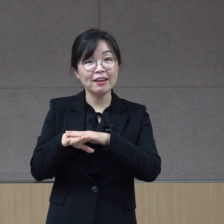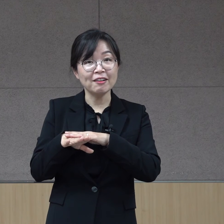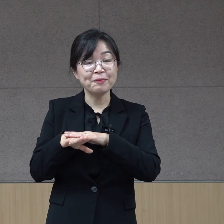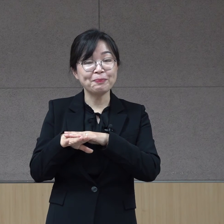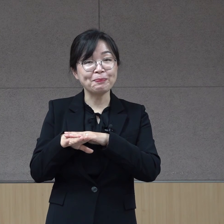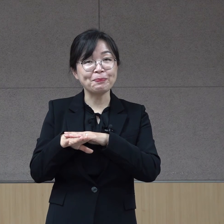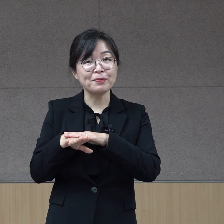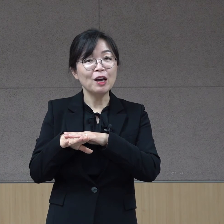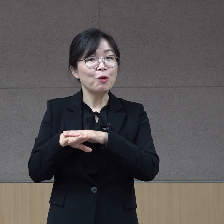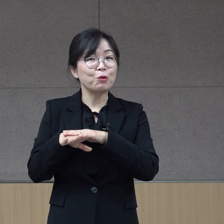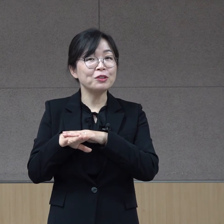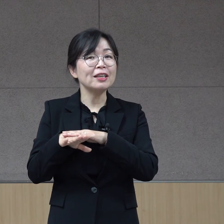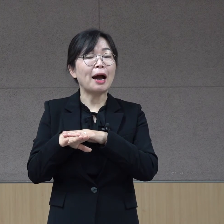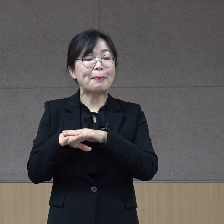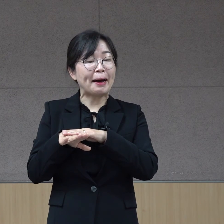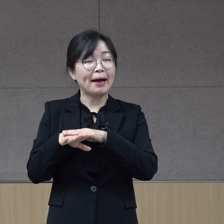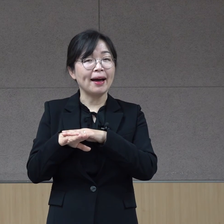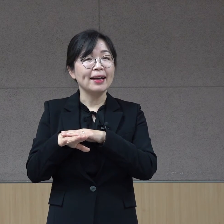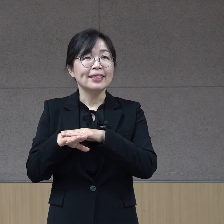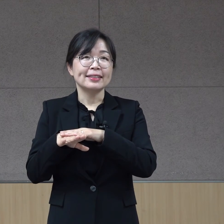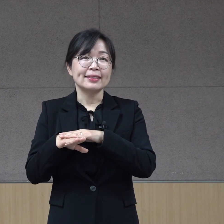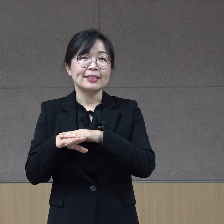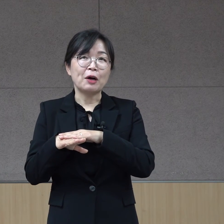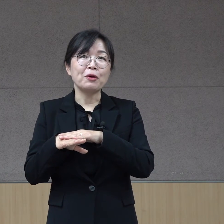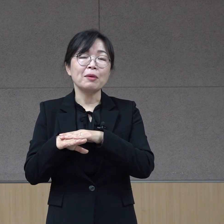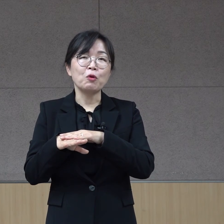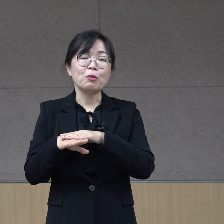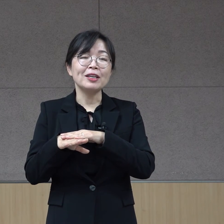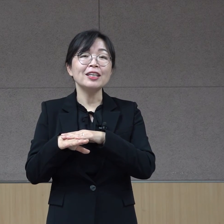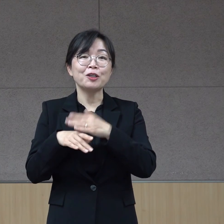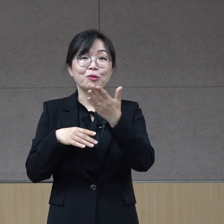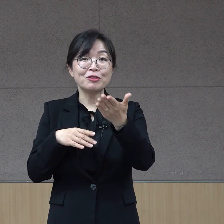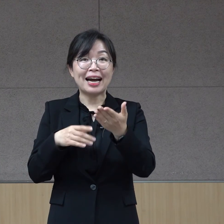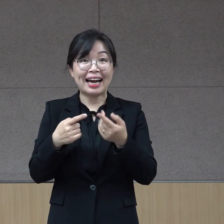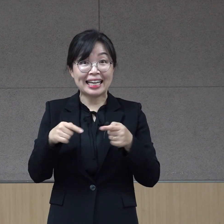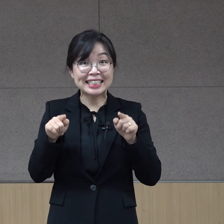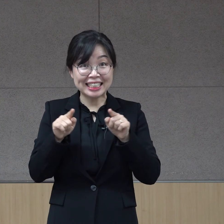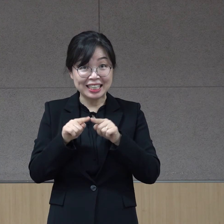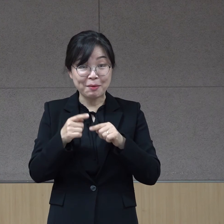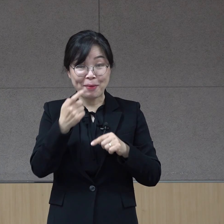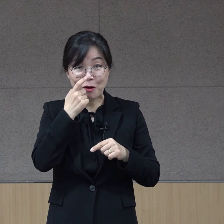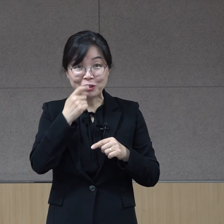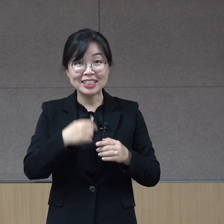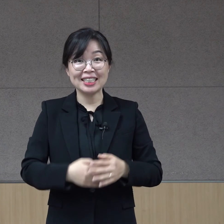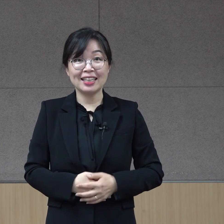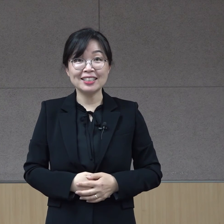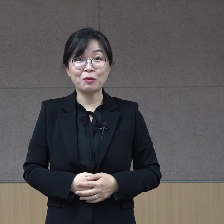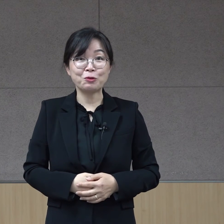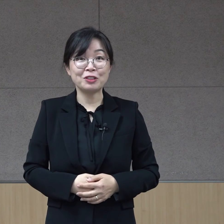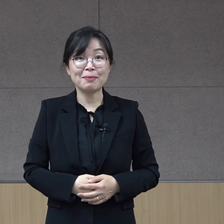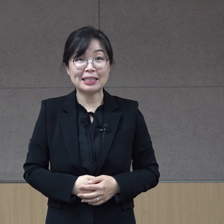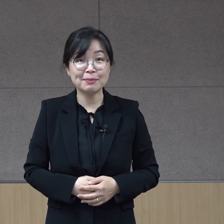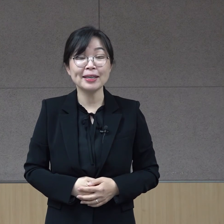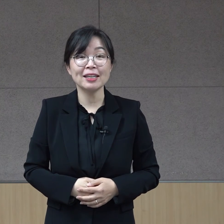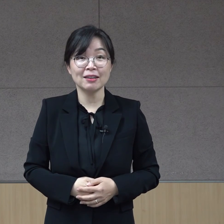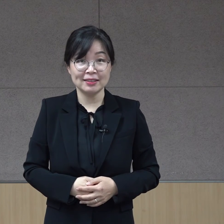건데요. 오늘이 아마 자음과 모음을 여러분과 같이 배우는 시간은 오늘이 마지막일 것